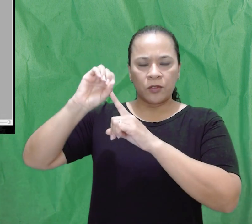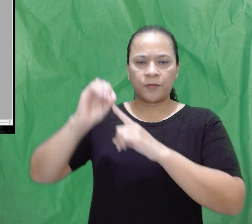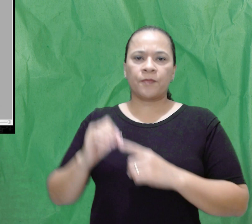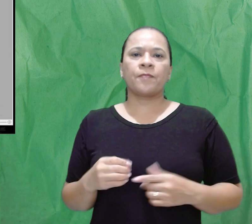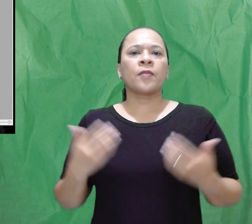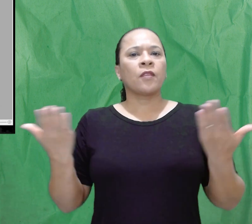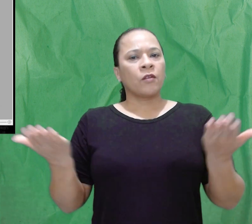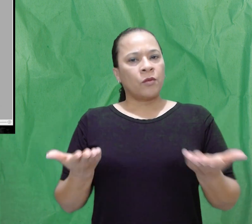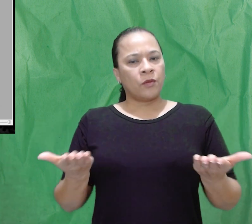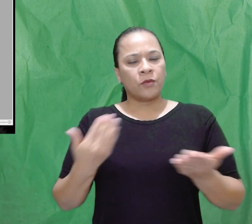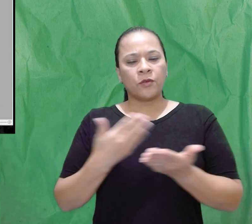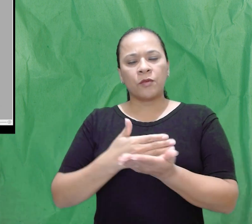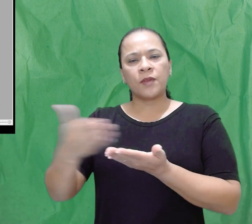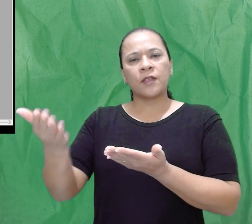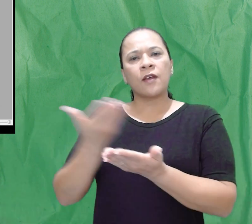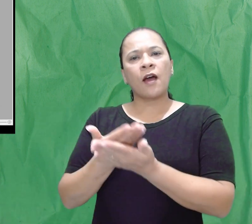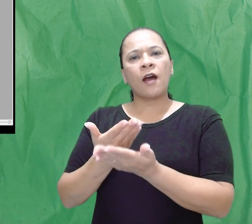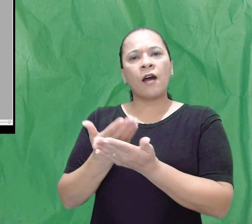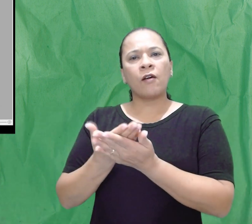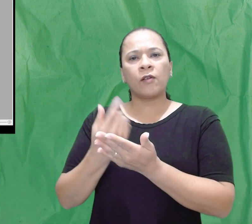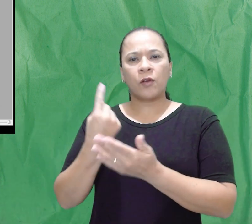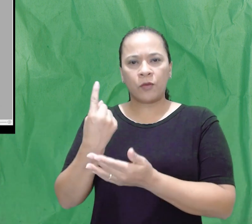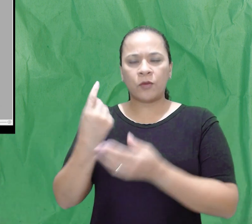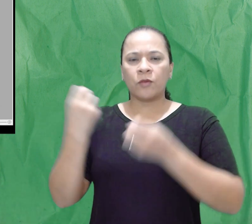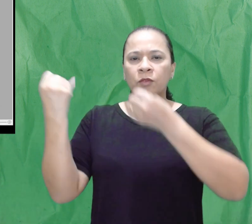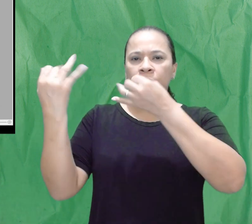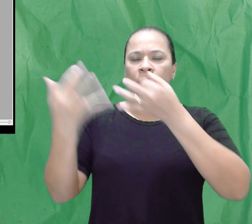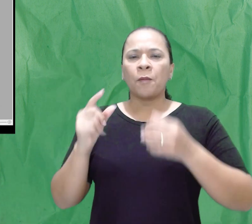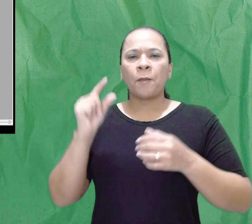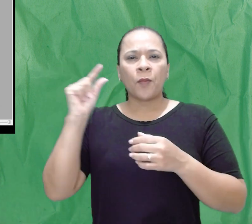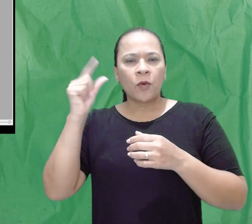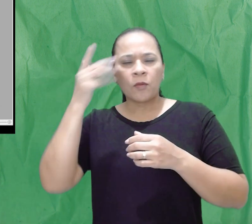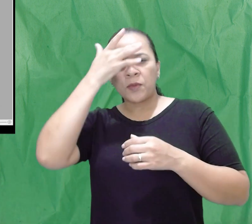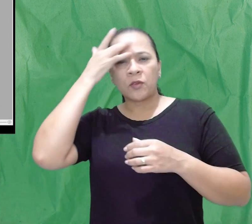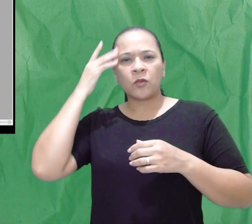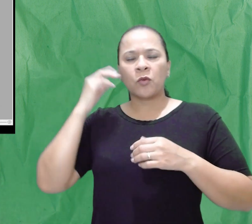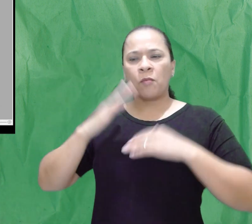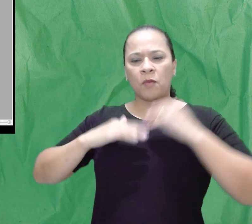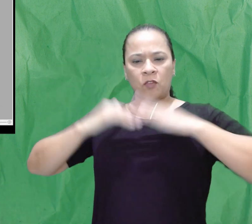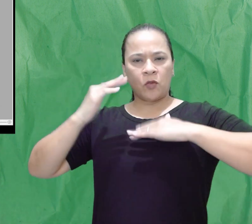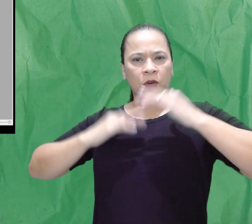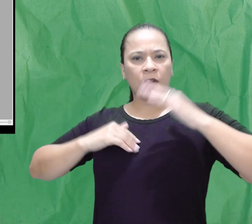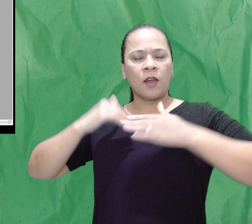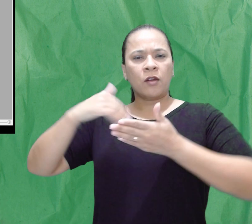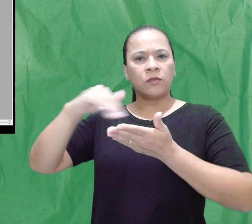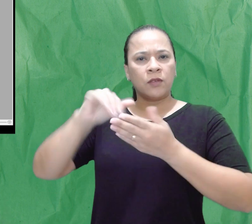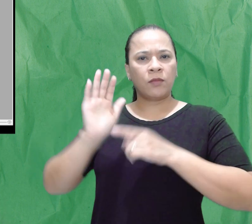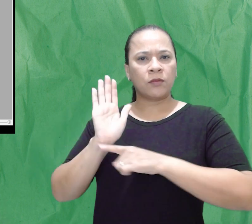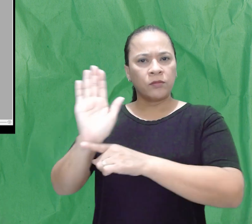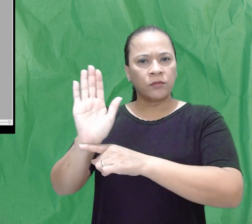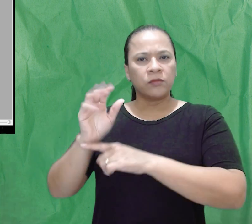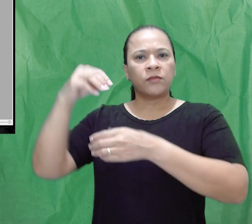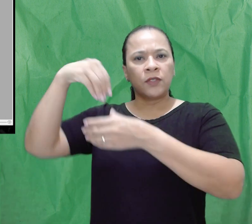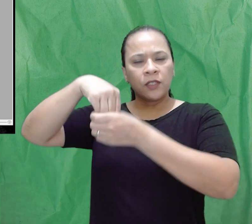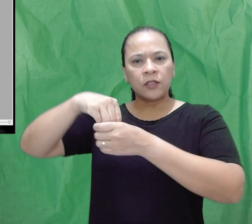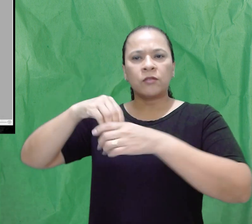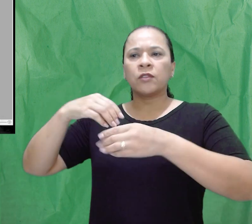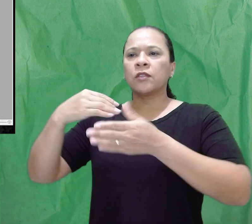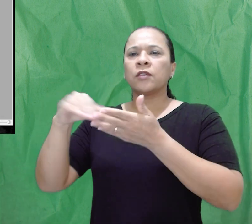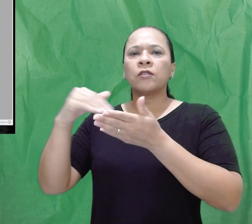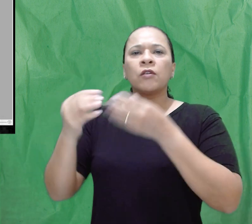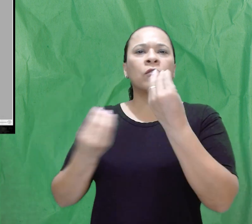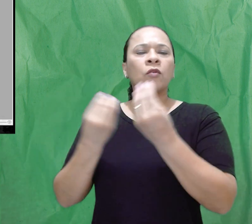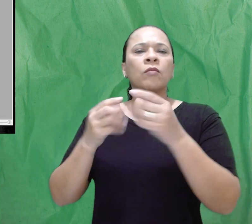iremos falar um pouquinho sobre a atuação do profissional auxiliar de escritório e abordar alguns conceitos sobre atendimento ao